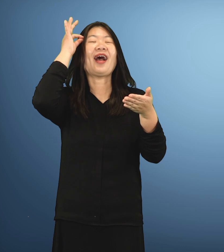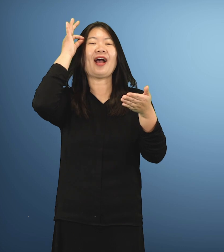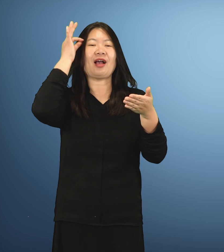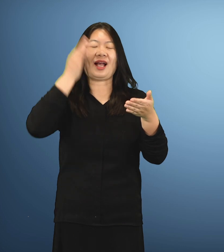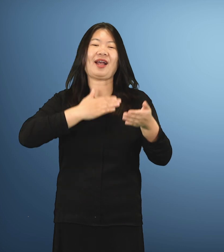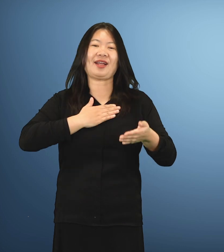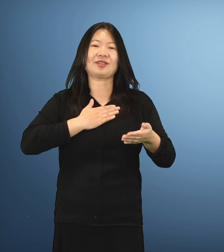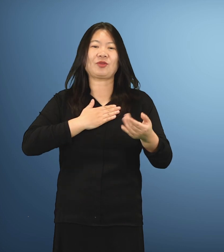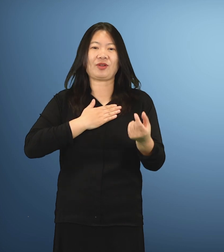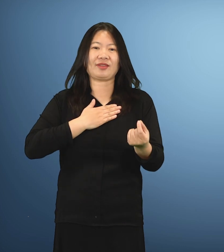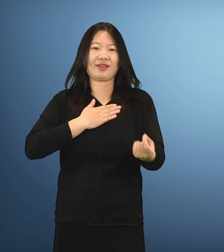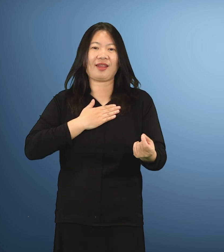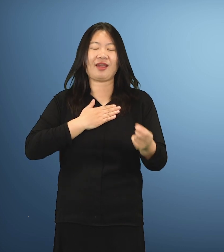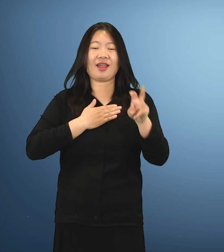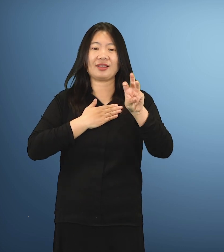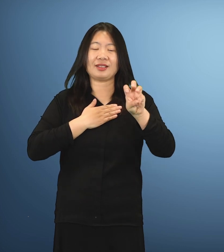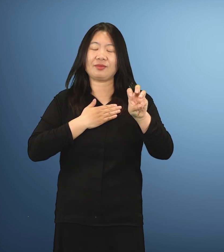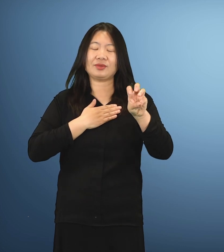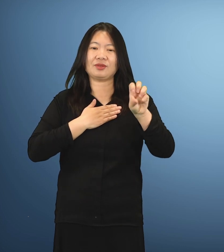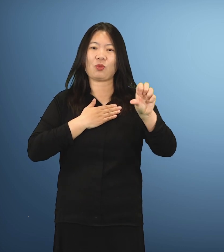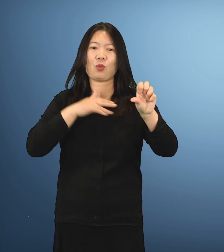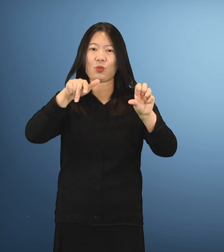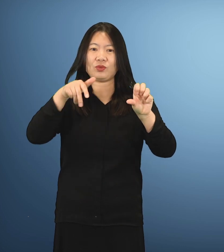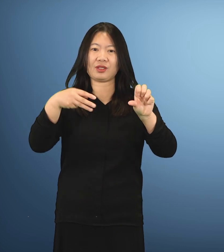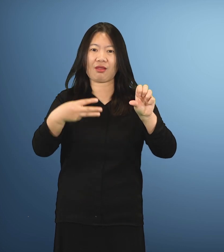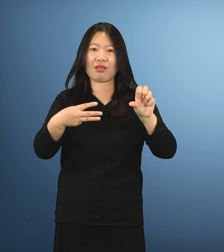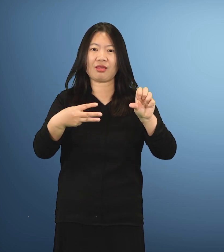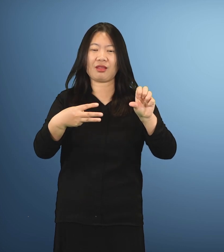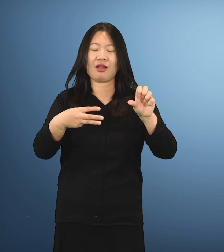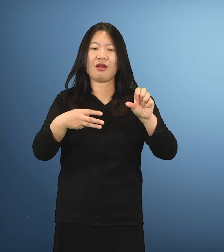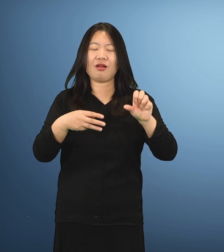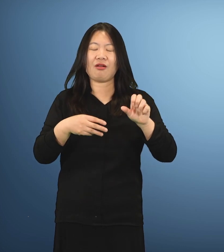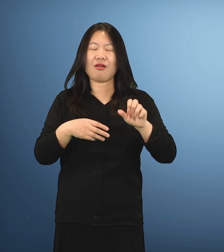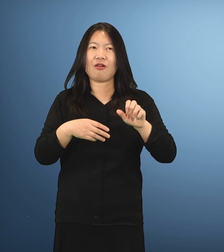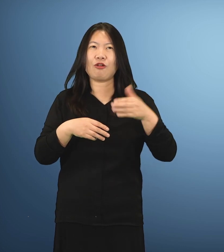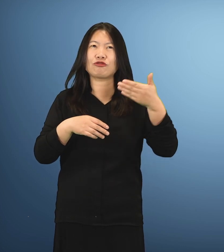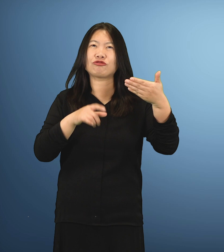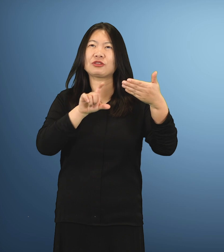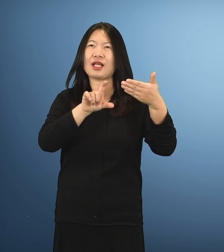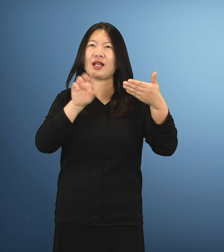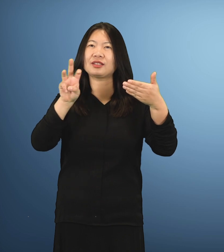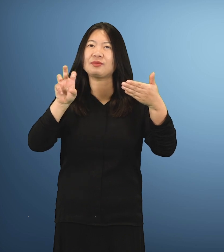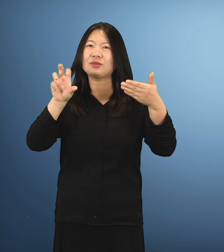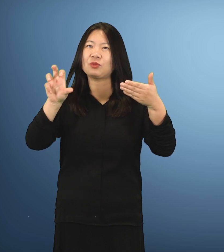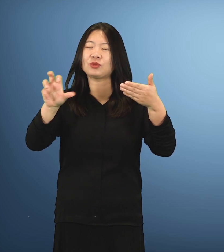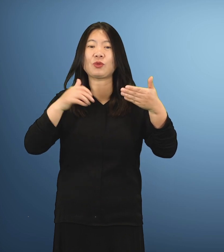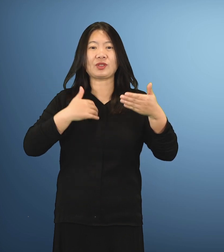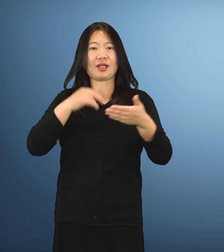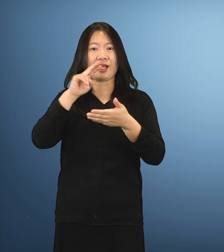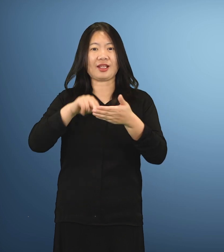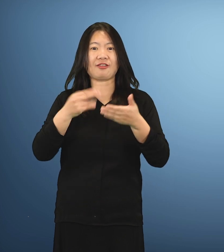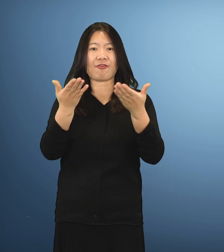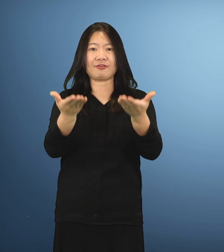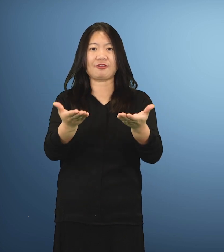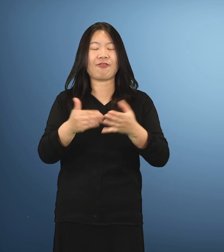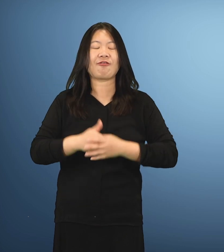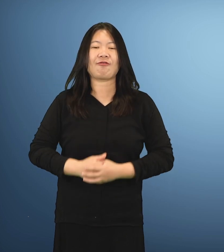같아요. 자, 35절, 9장 35절이죠. 제가 좀 읽겠습니다.